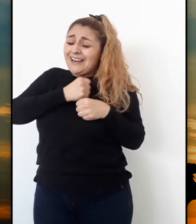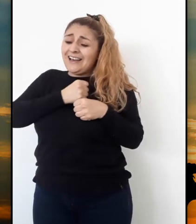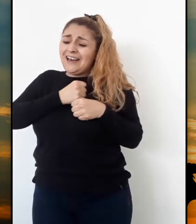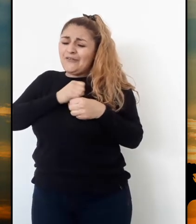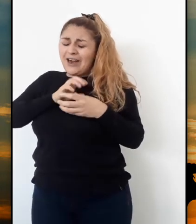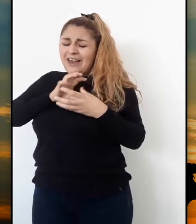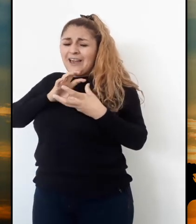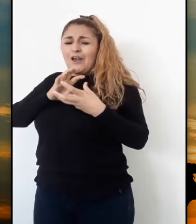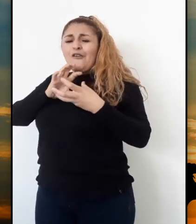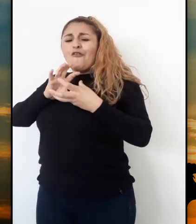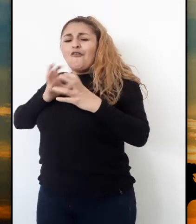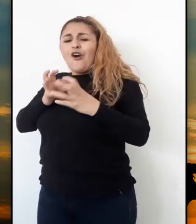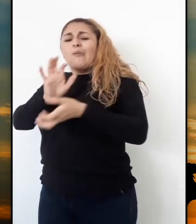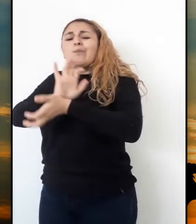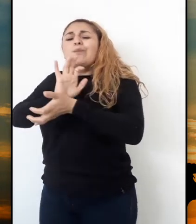hambruna de Egipto.